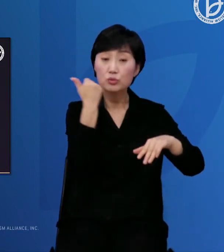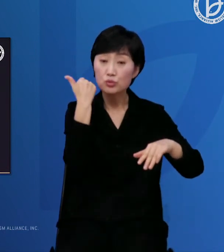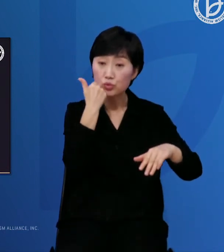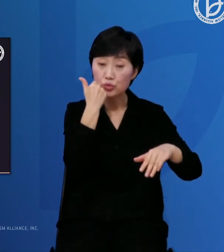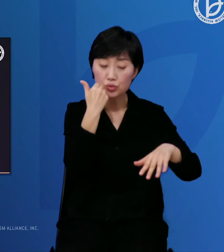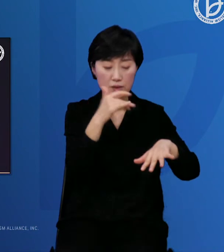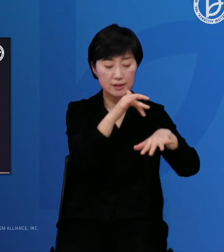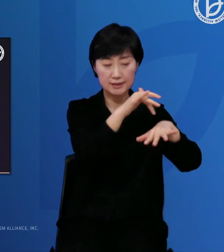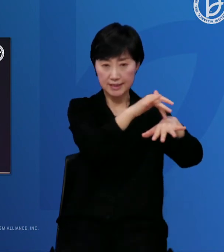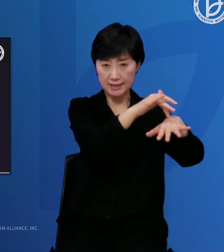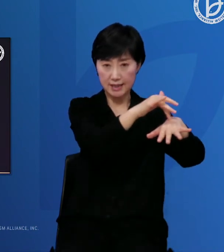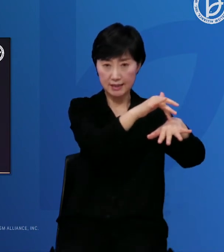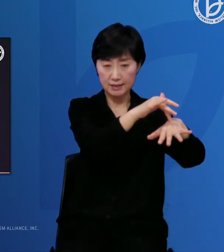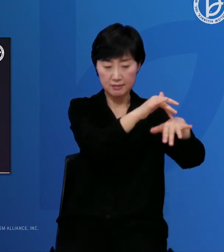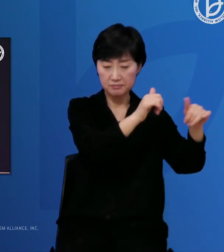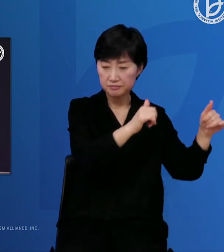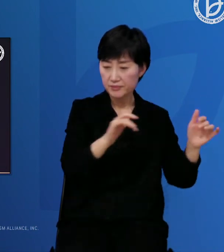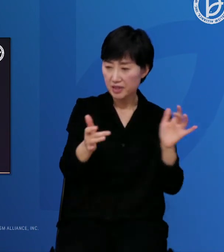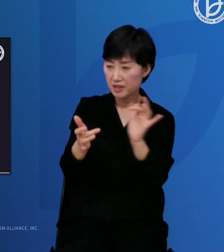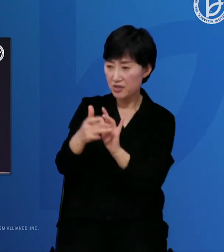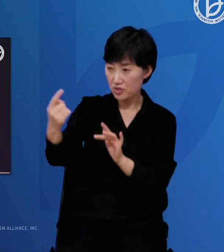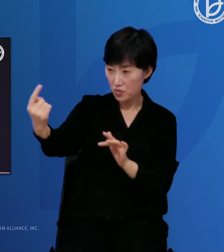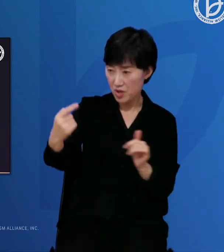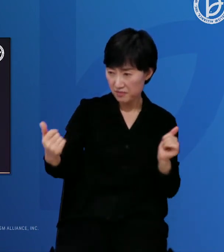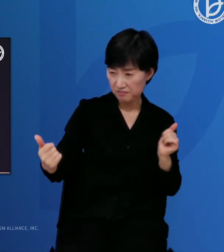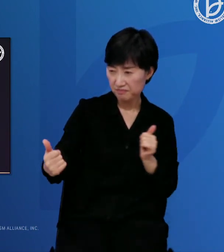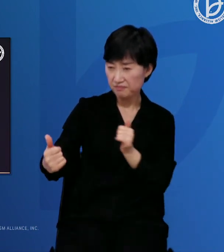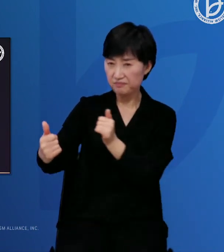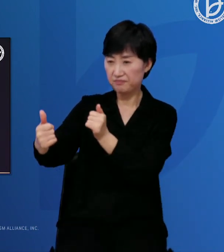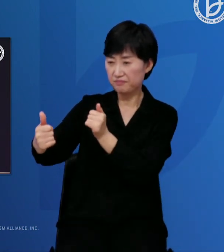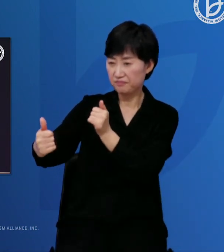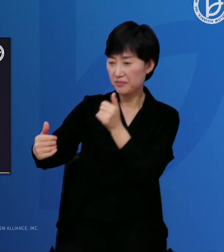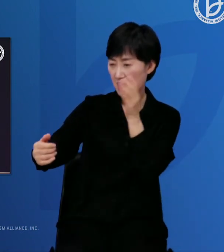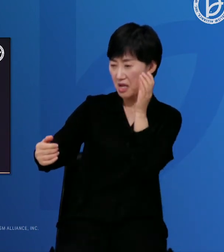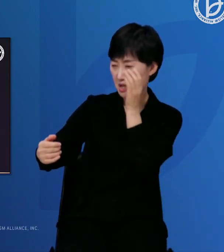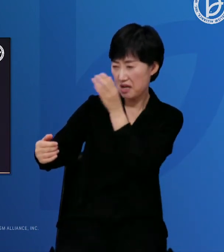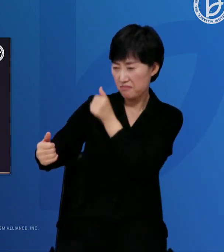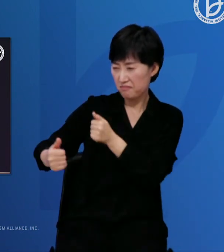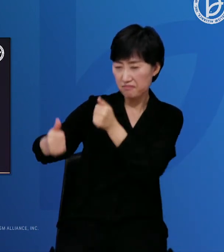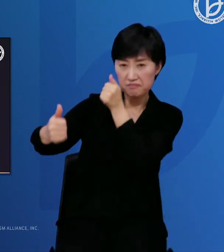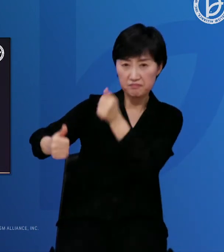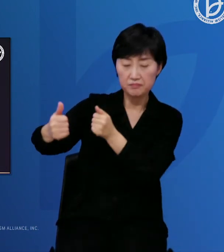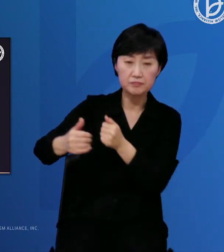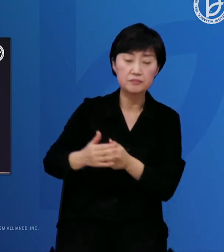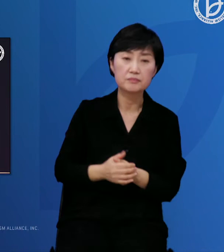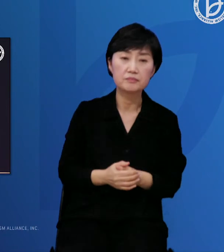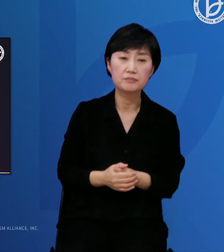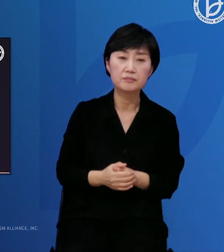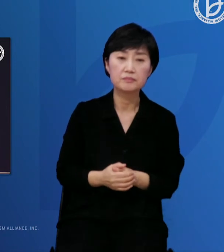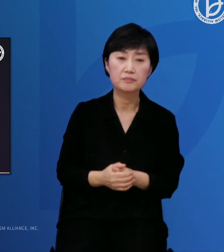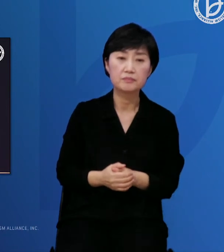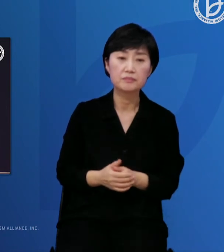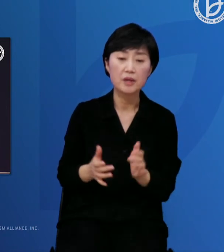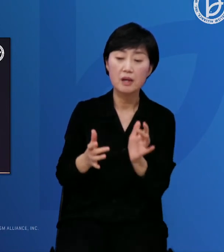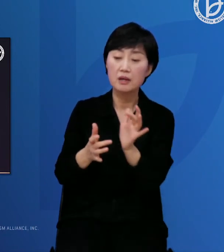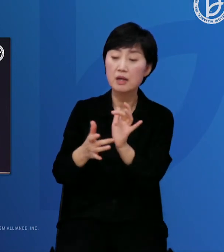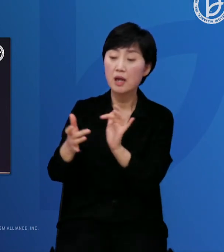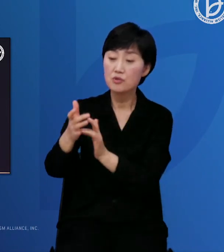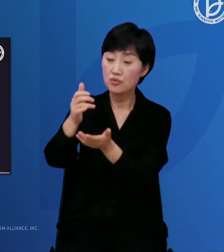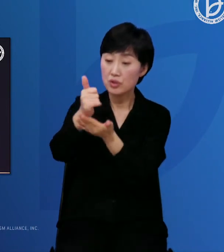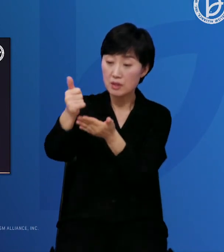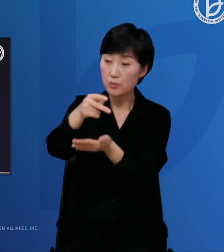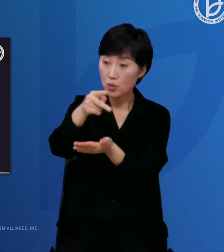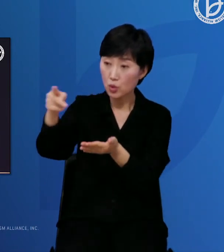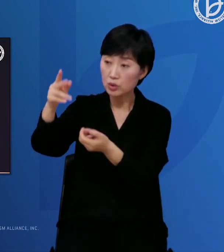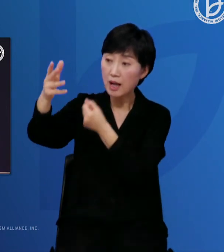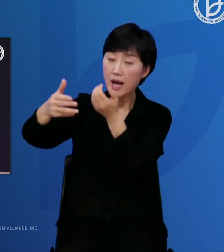예수님 앞에 나타난 거예요. We see that the prince of the kingdom of the air, Satan, appears before Jesus. 예수님은 하나님이시기 때문에